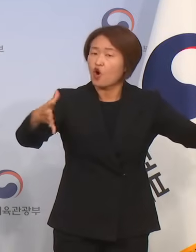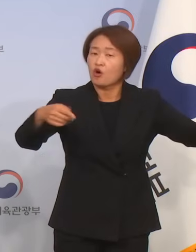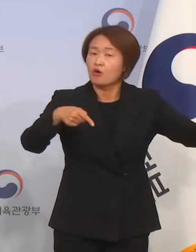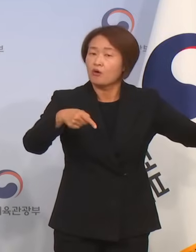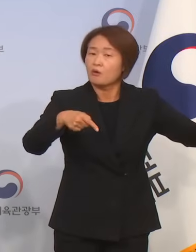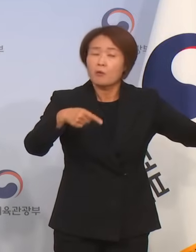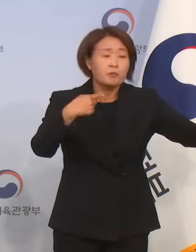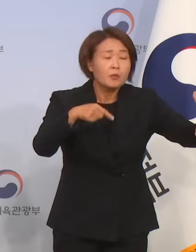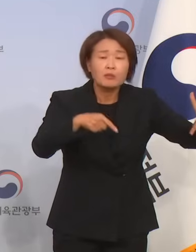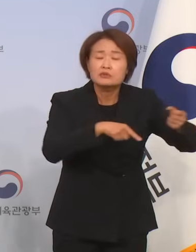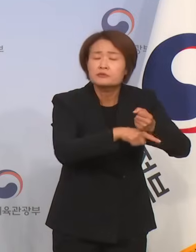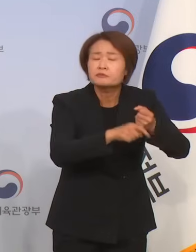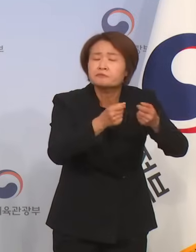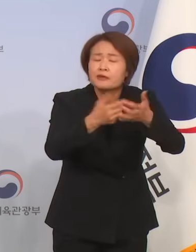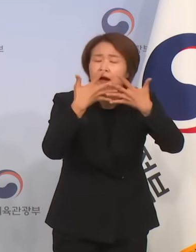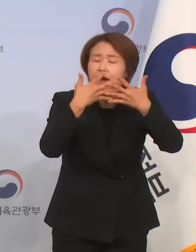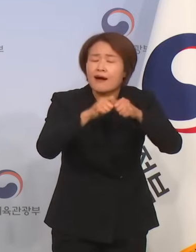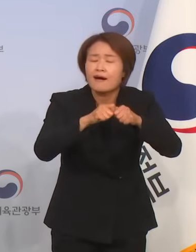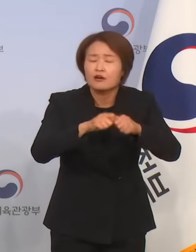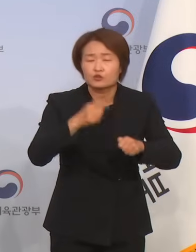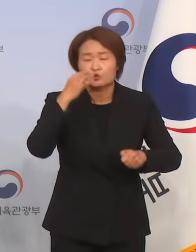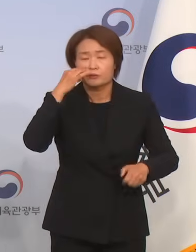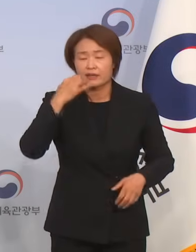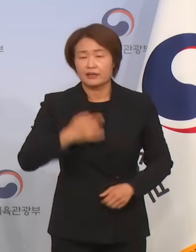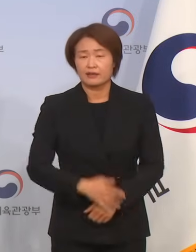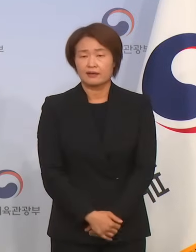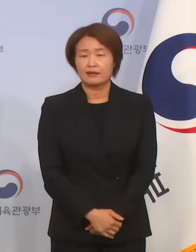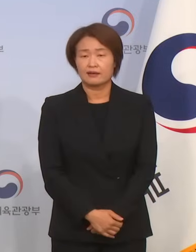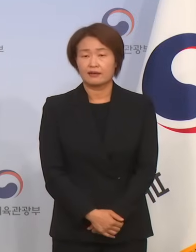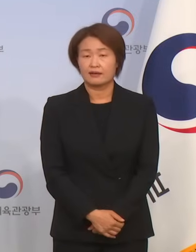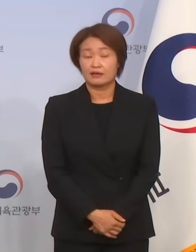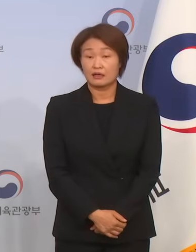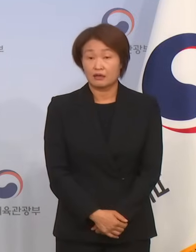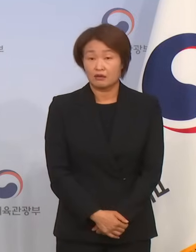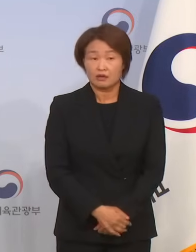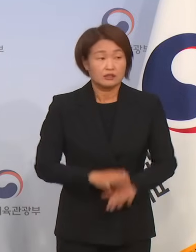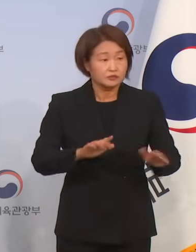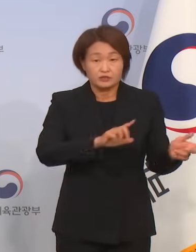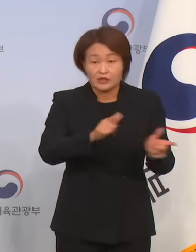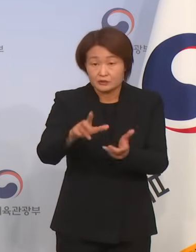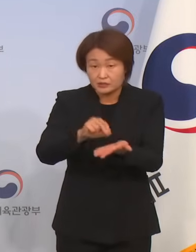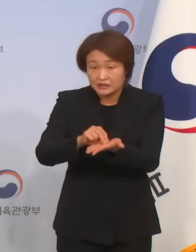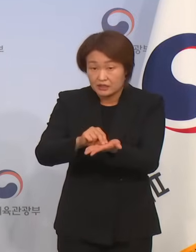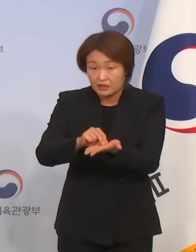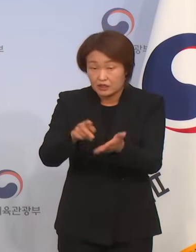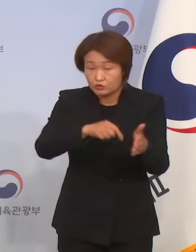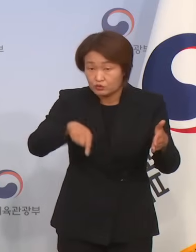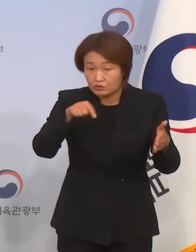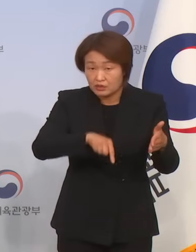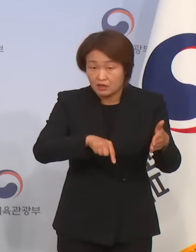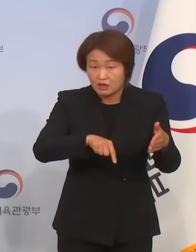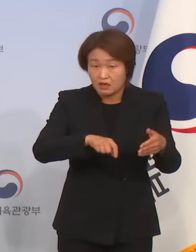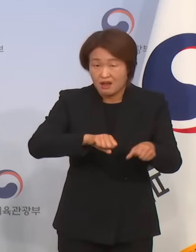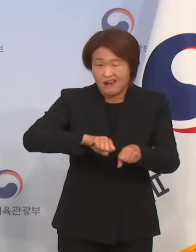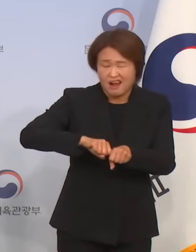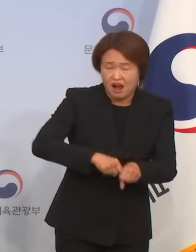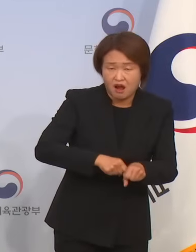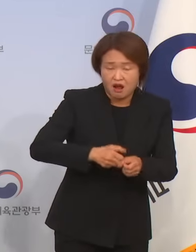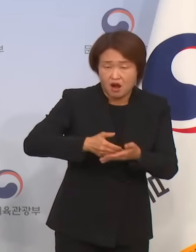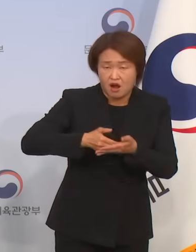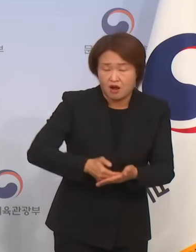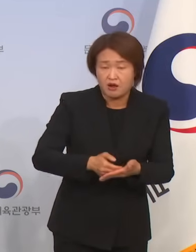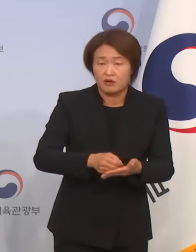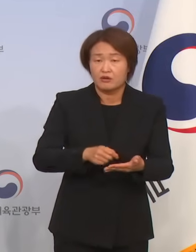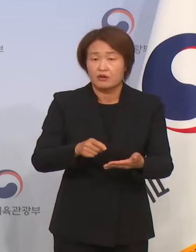명확하게 어떤 의미인지 설명해 주시고요. 여러 가지 사안 중에서 이런 중징계를 요구했던